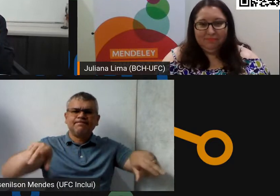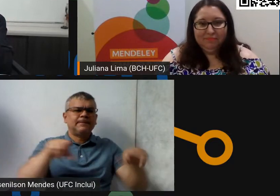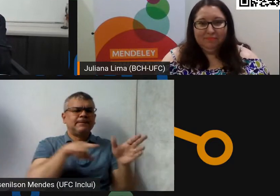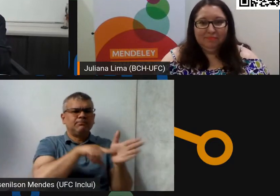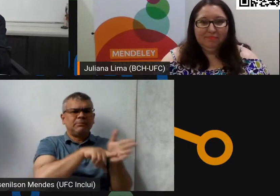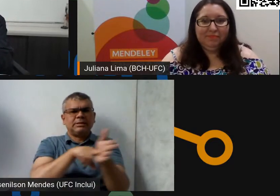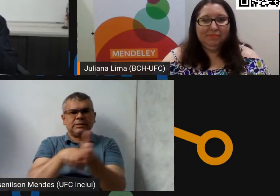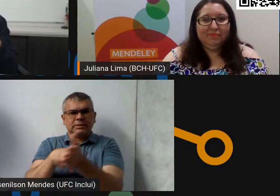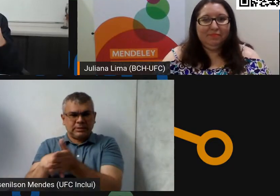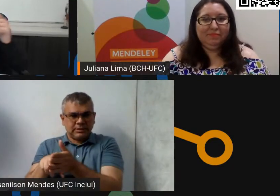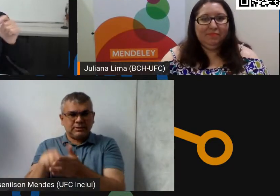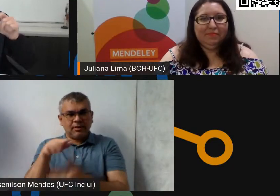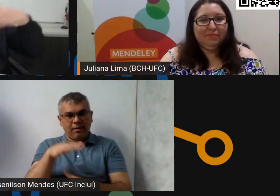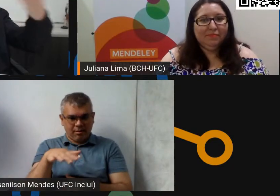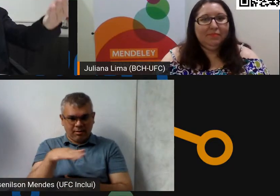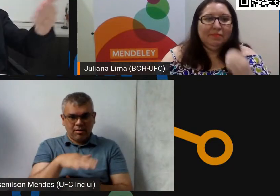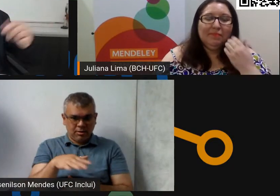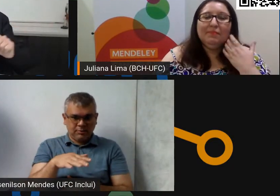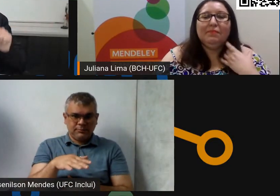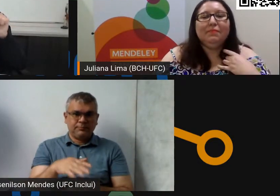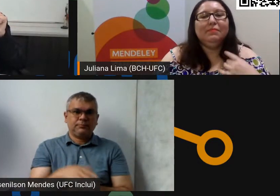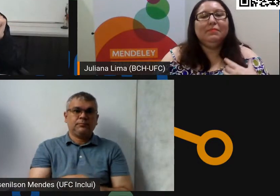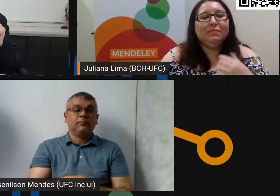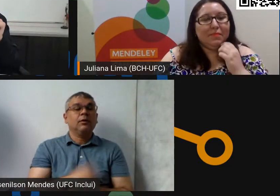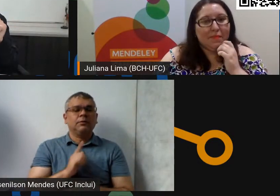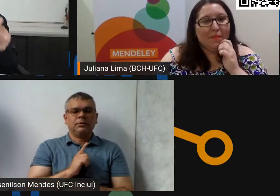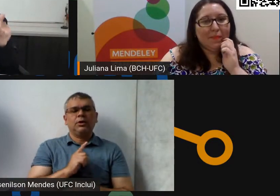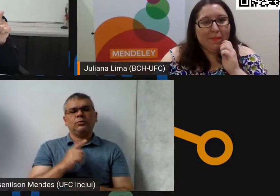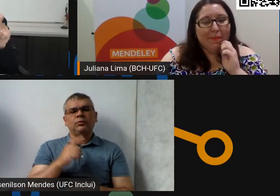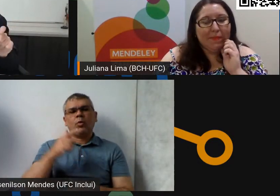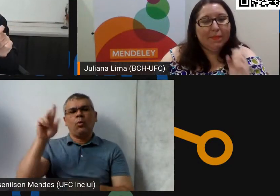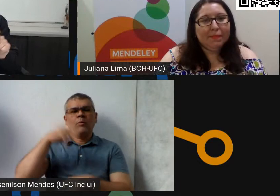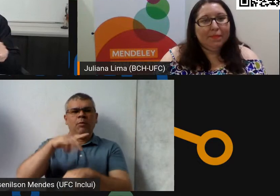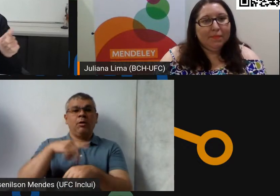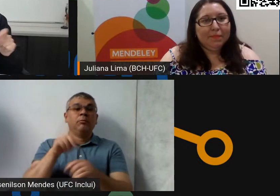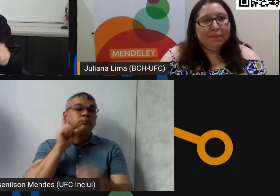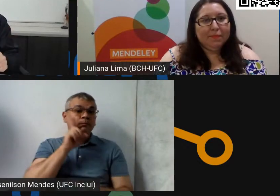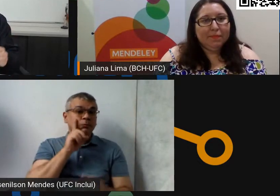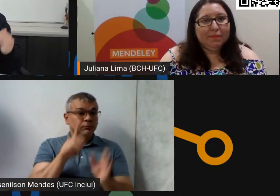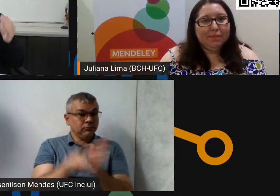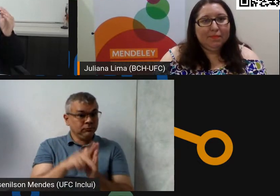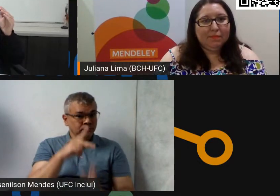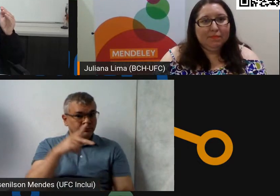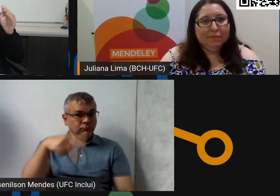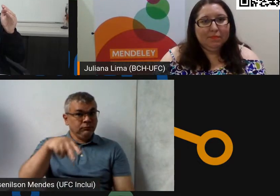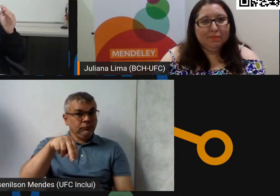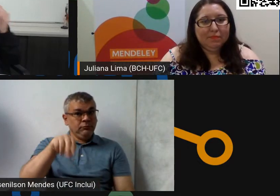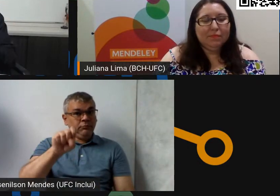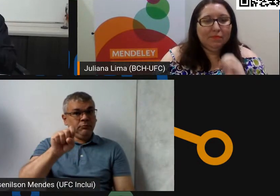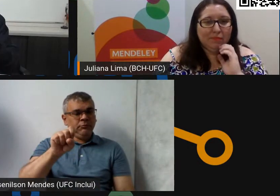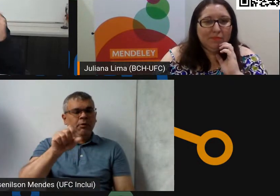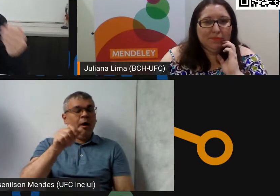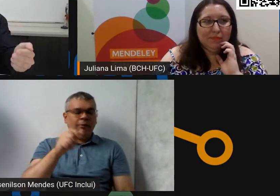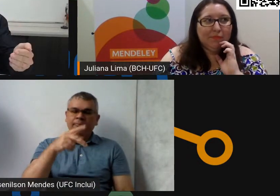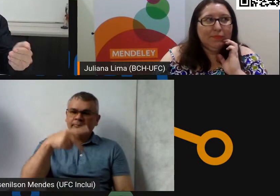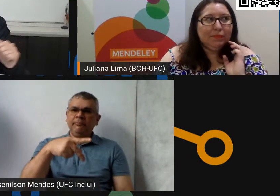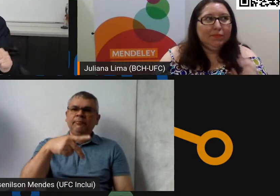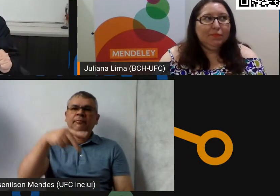PNAS dos Estados Unidos é porque tem PNAS de outros países. Essa é muito boa, tá? A